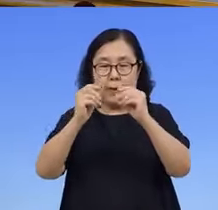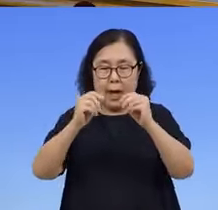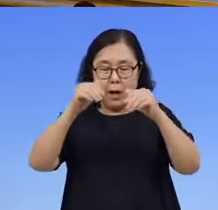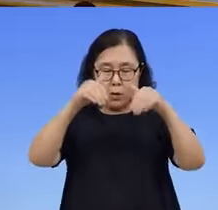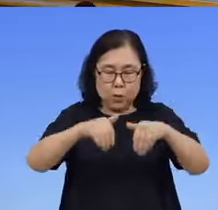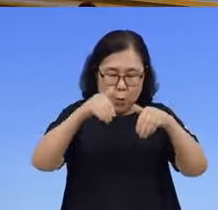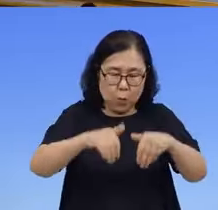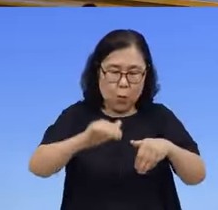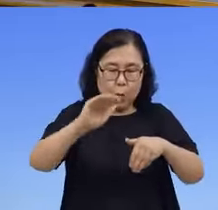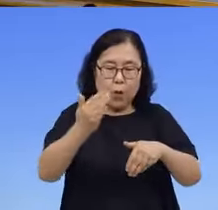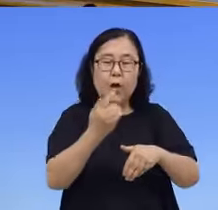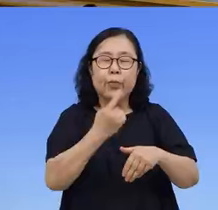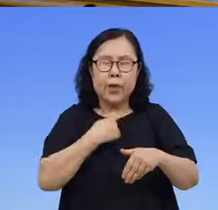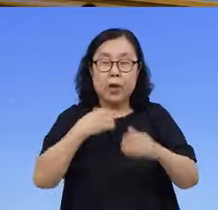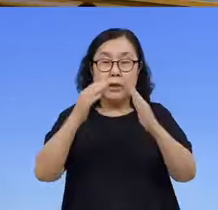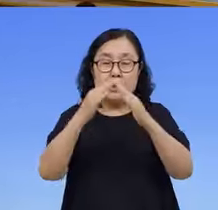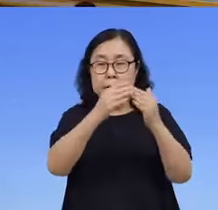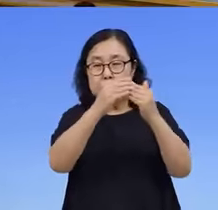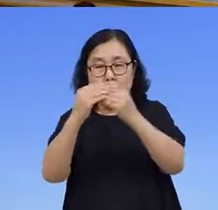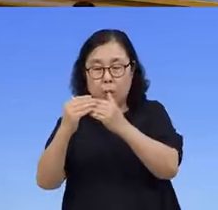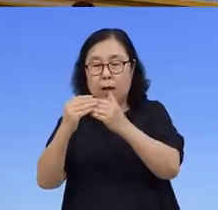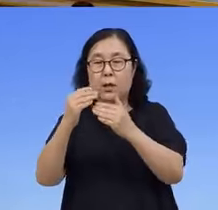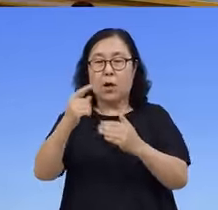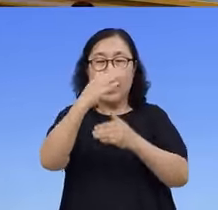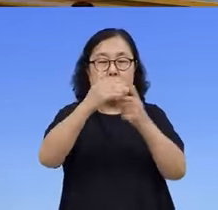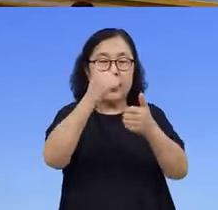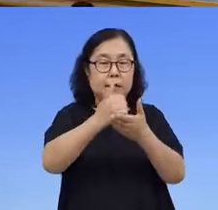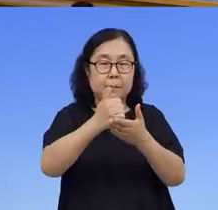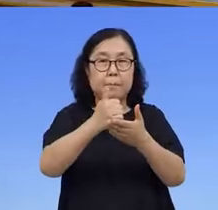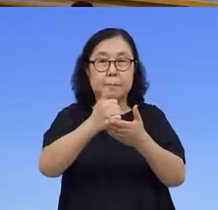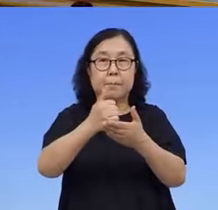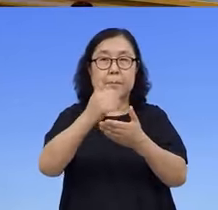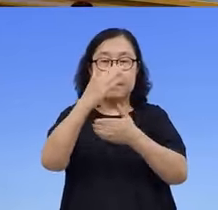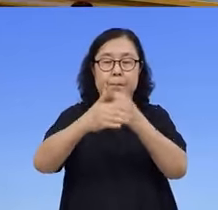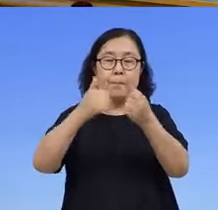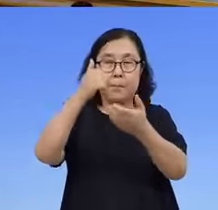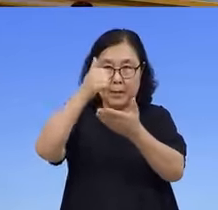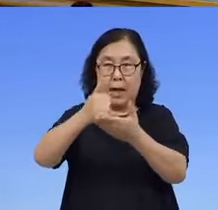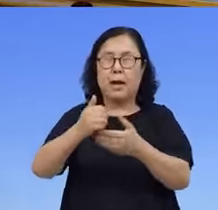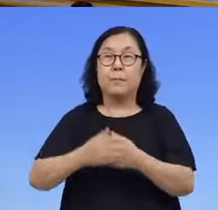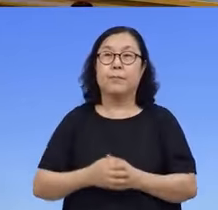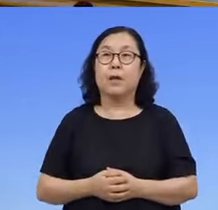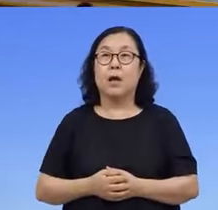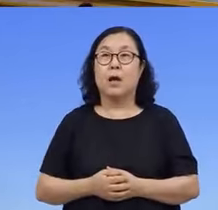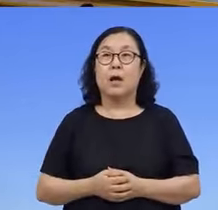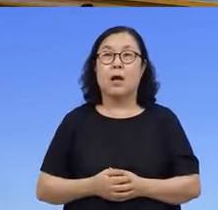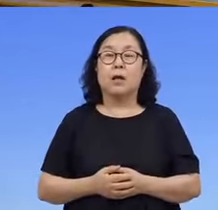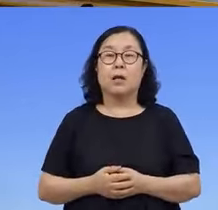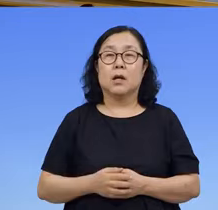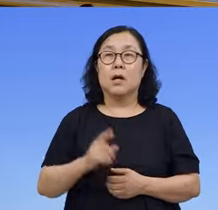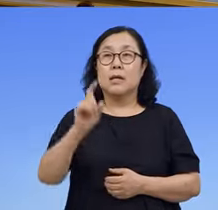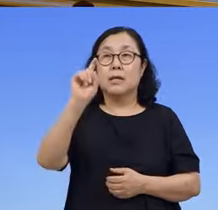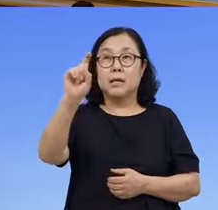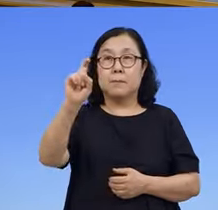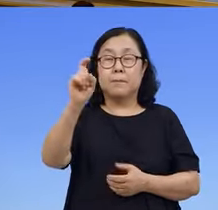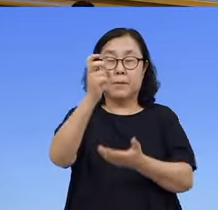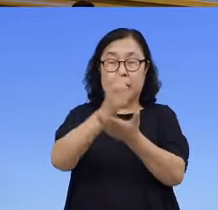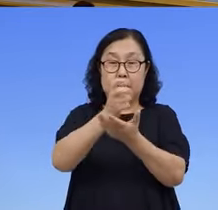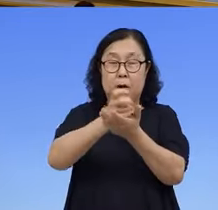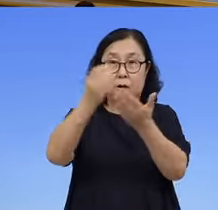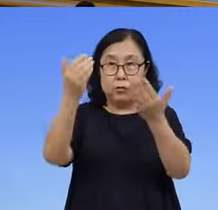집에서 인도하여 낸 너의 하나님 여호와시니라. 이렇게 하고 이제 십계명을 주시는데 이 뭘 강조하는